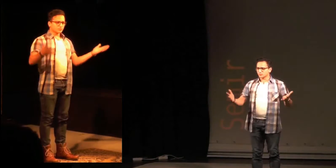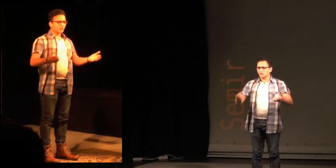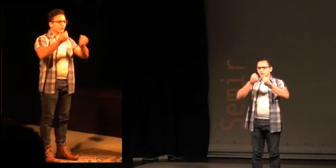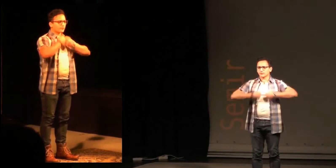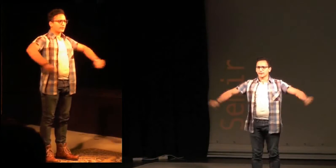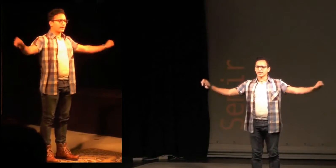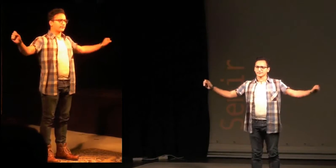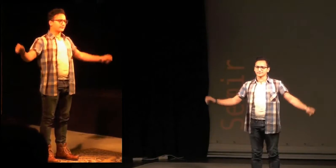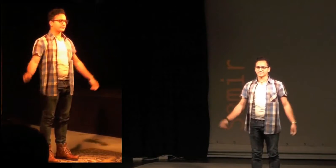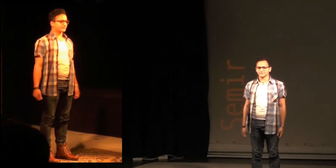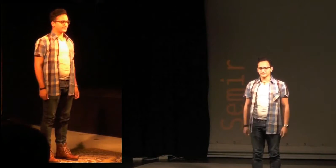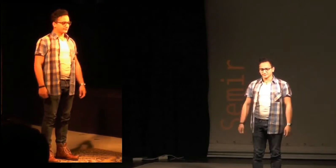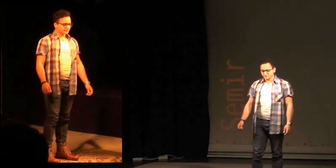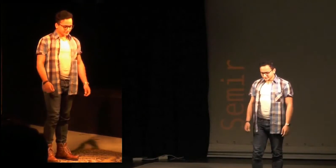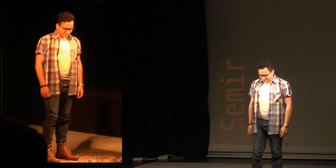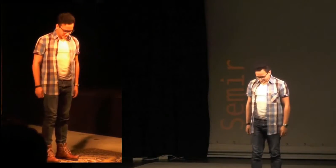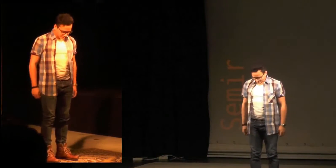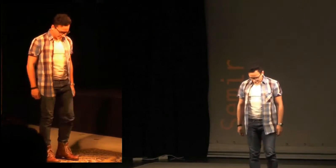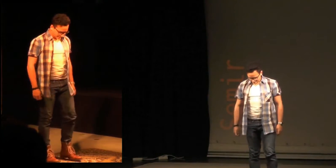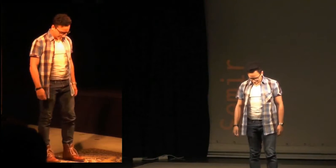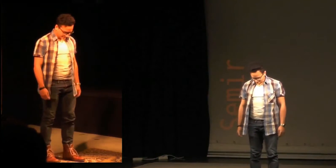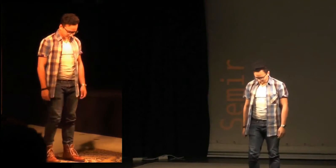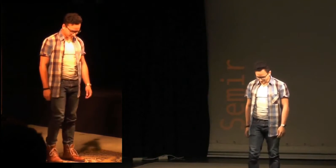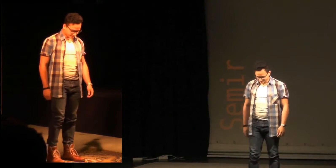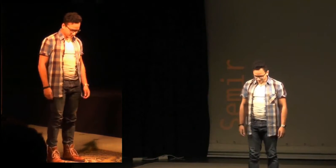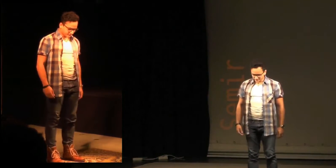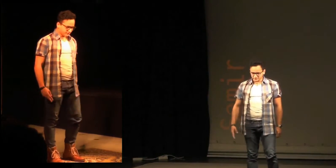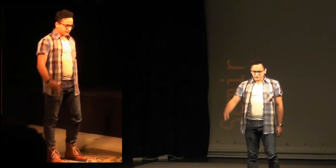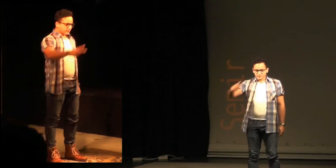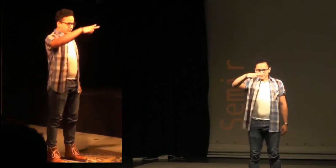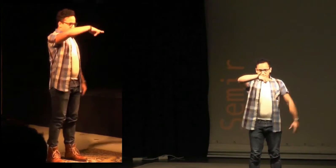Mein Name ist Semir. Mein Thema ist Freiheit.